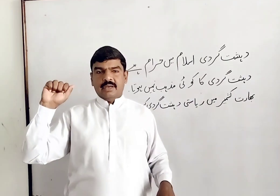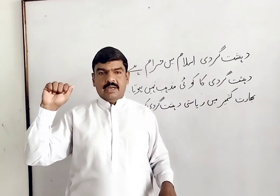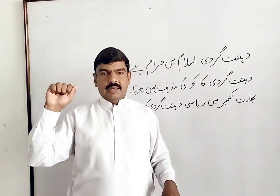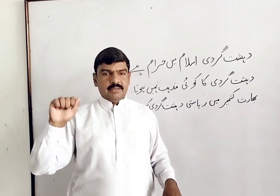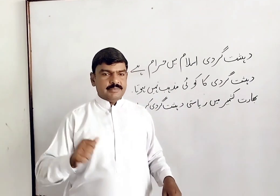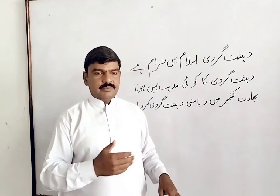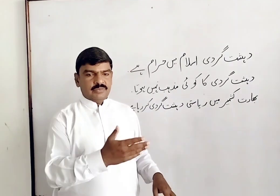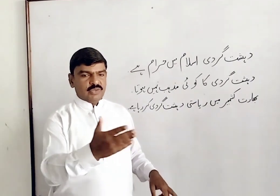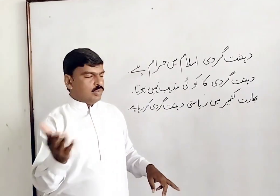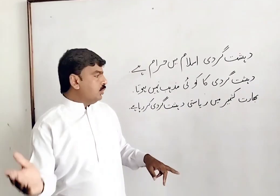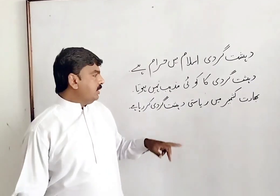का कोई